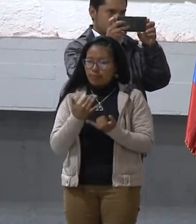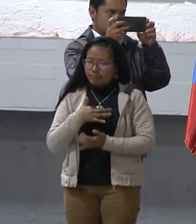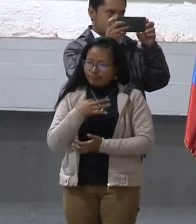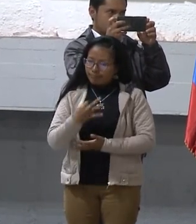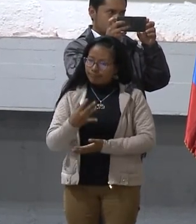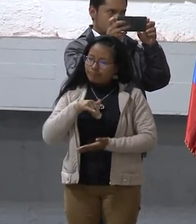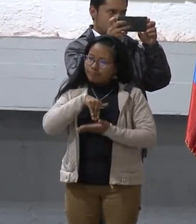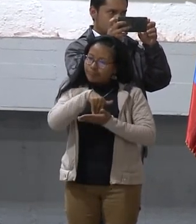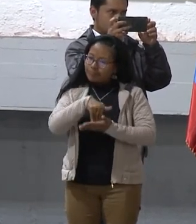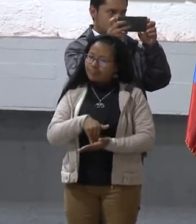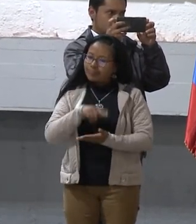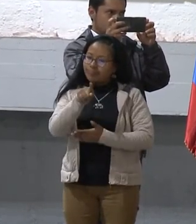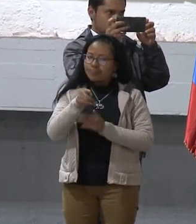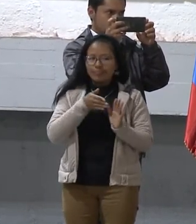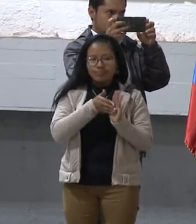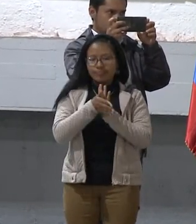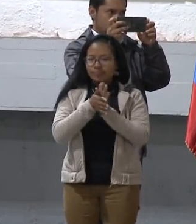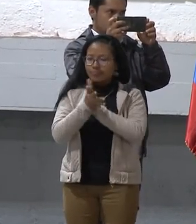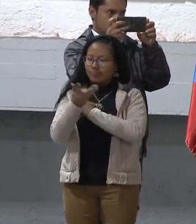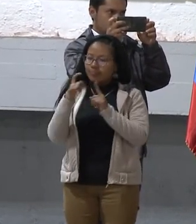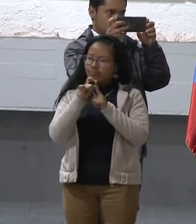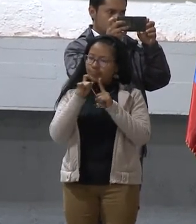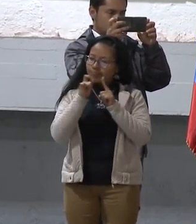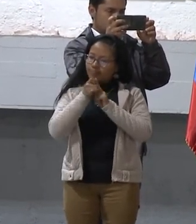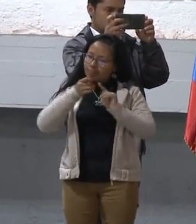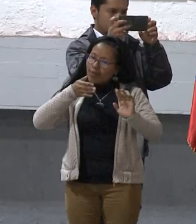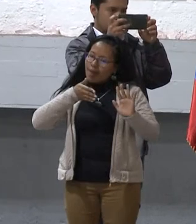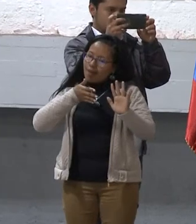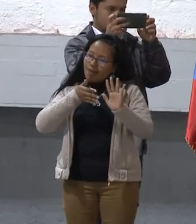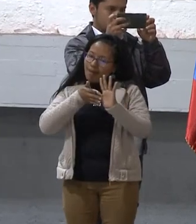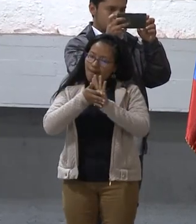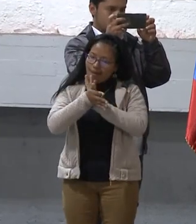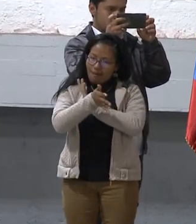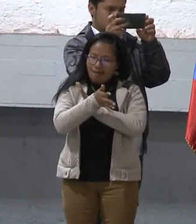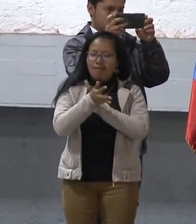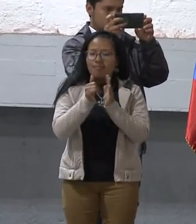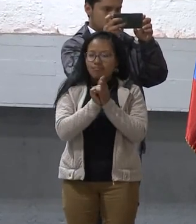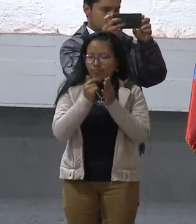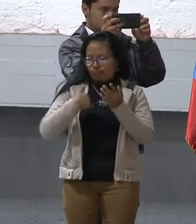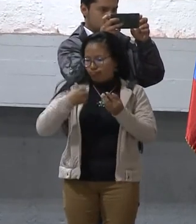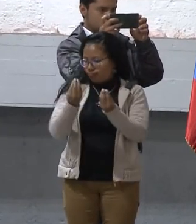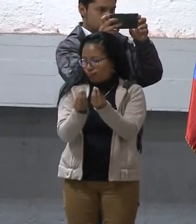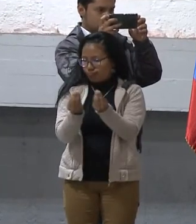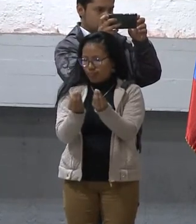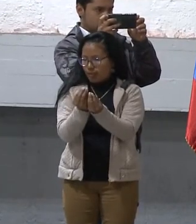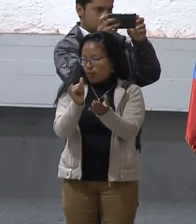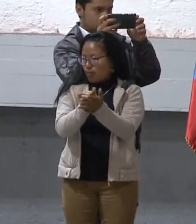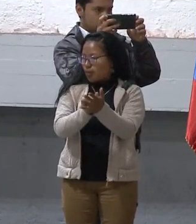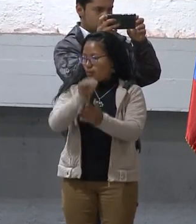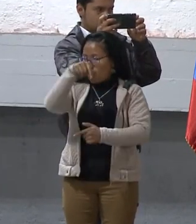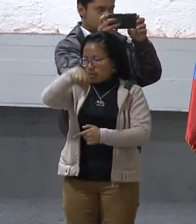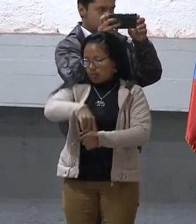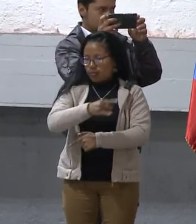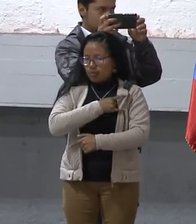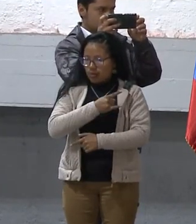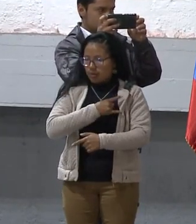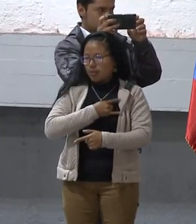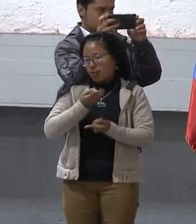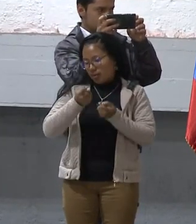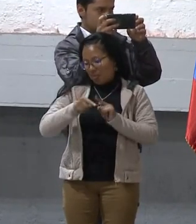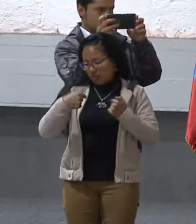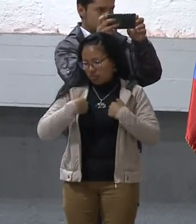frente a ustedes y poder dar estas palabras como un compañero más de esta universidad y como un estudiante